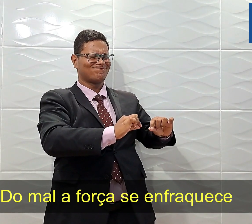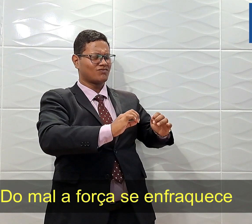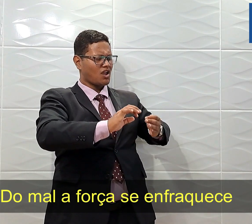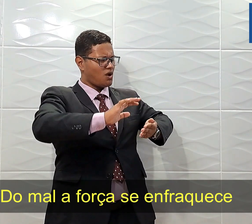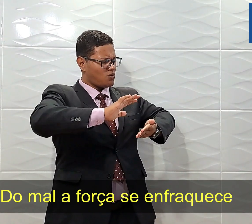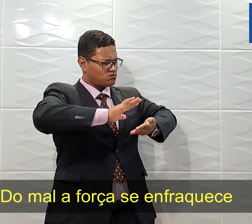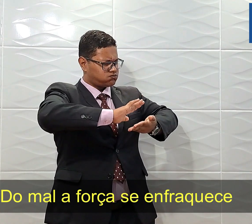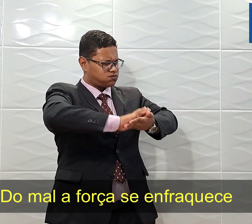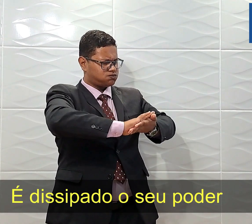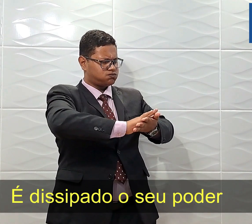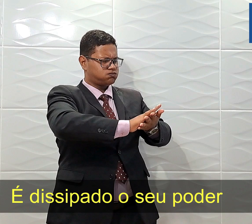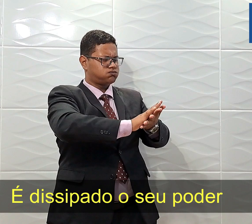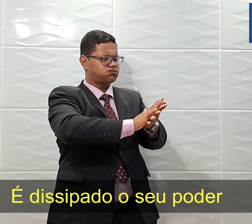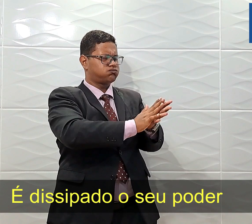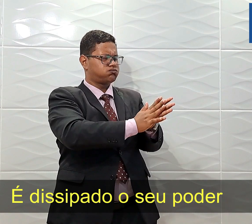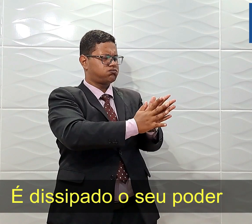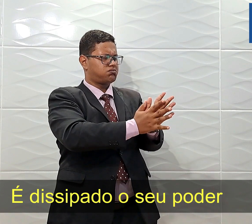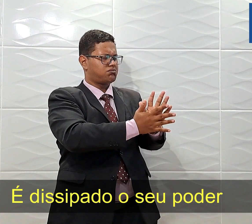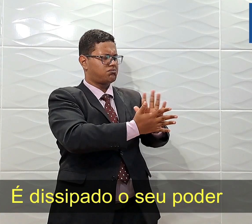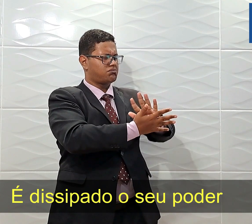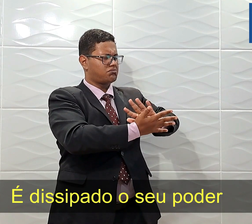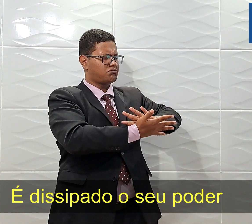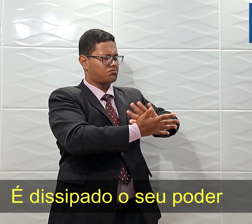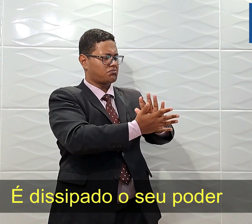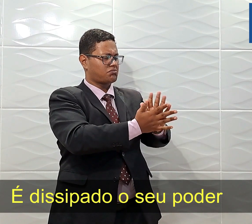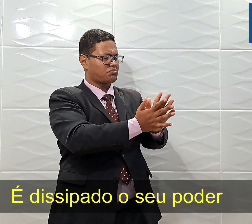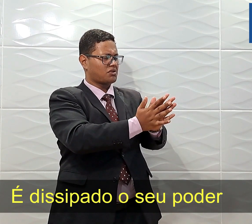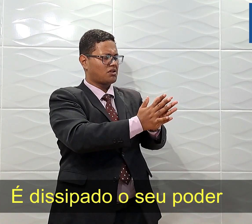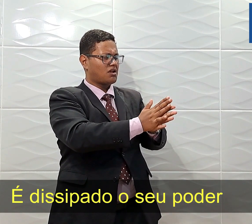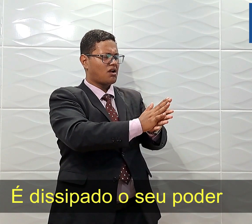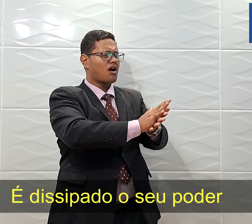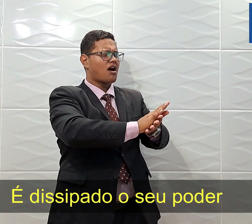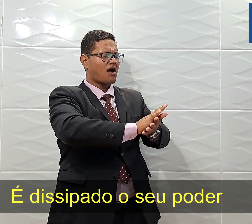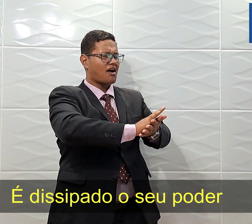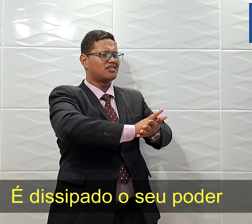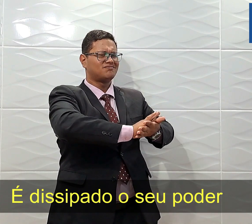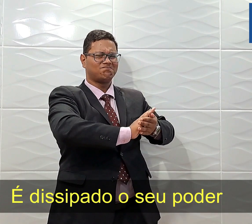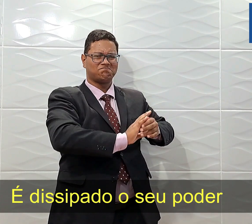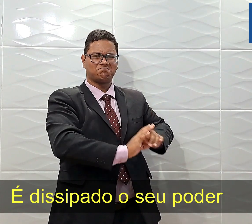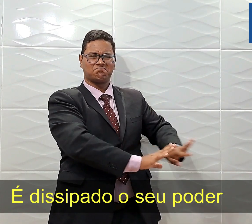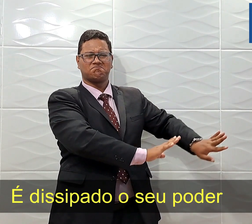É dissipado, o seu poder